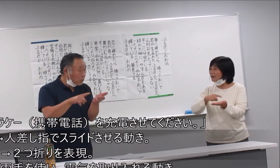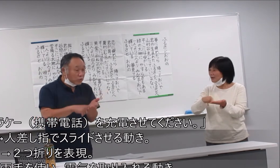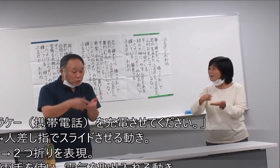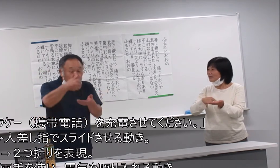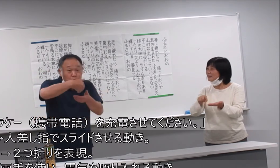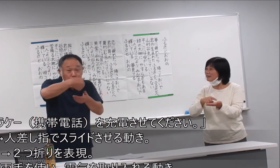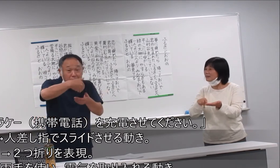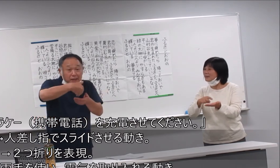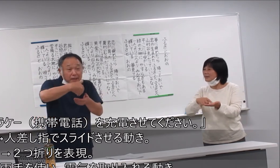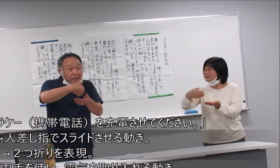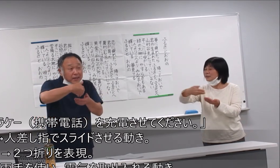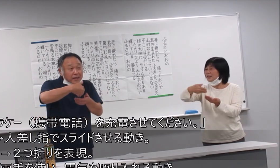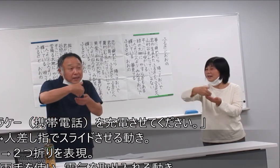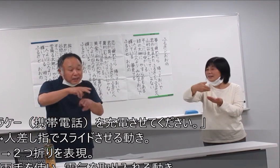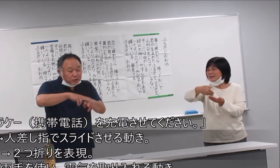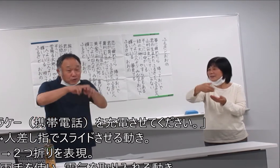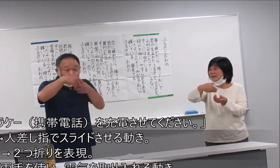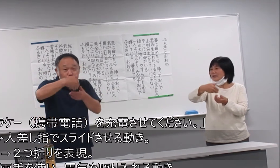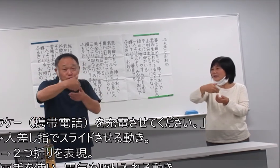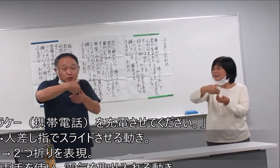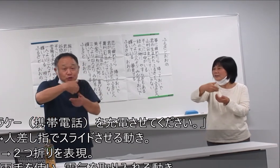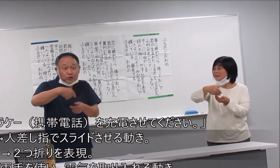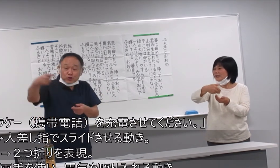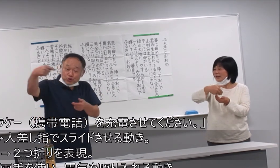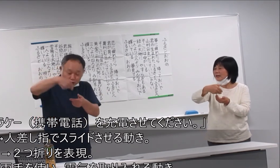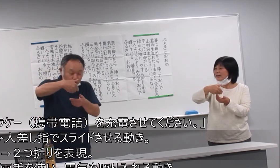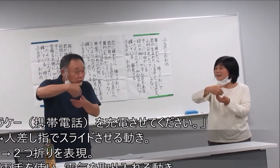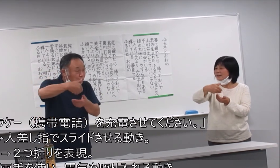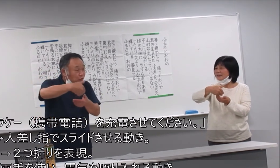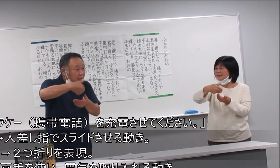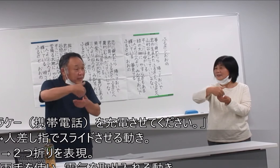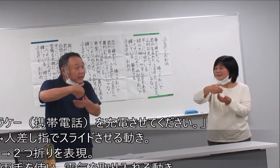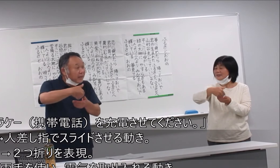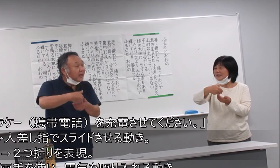い な。充電、充電、充電。